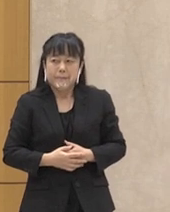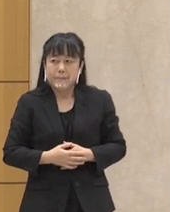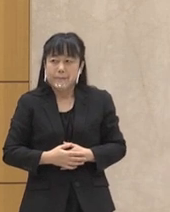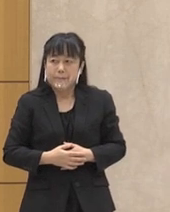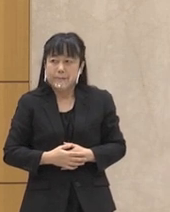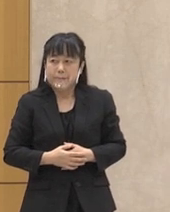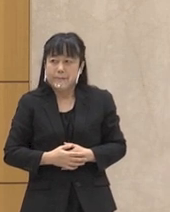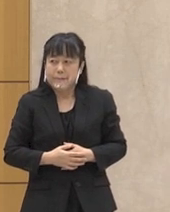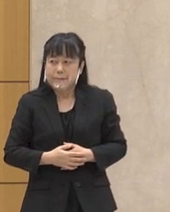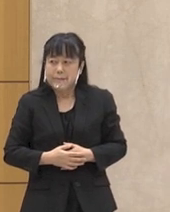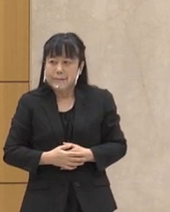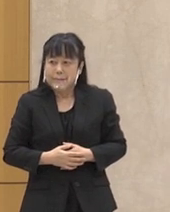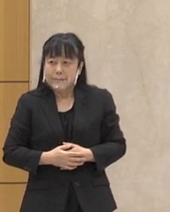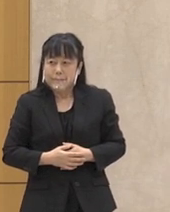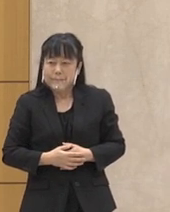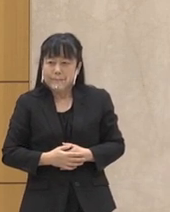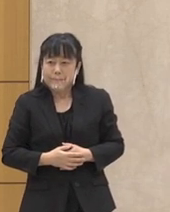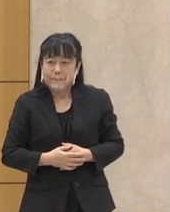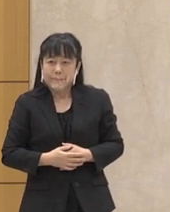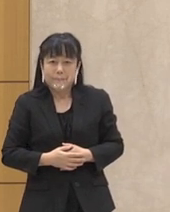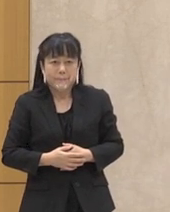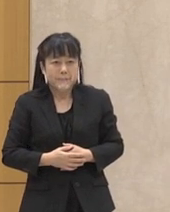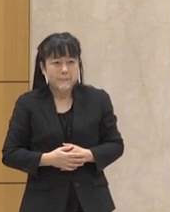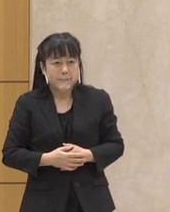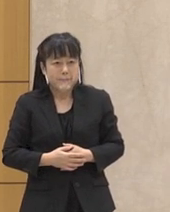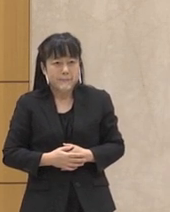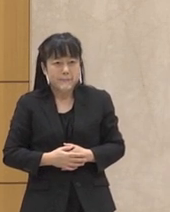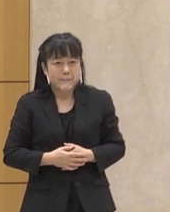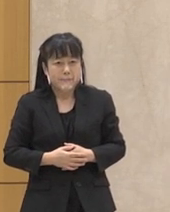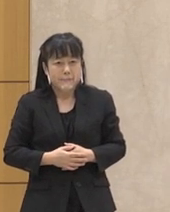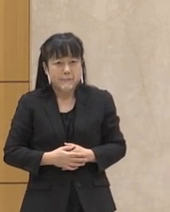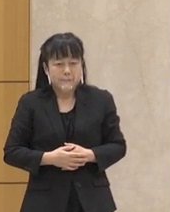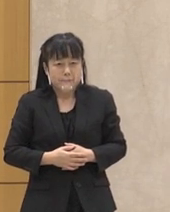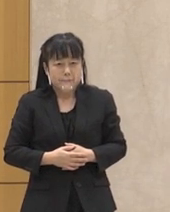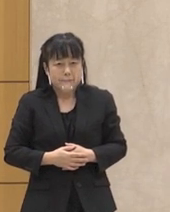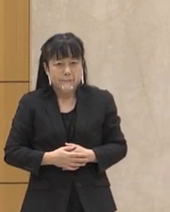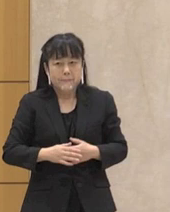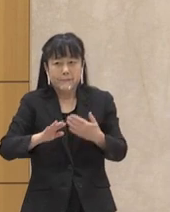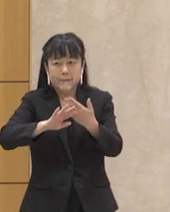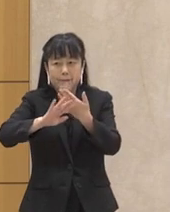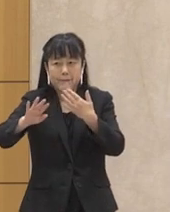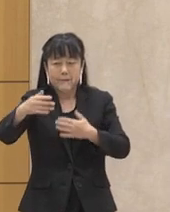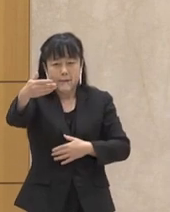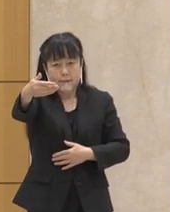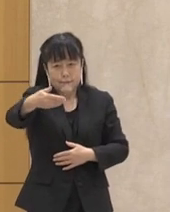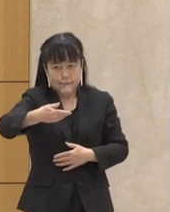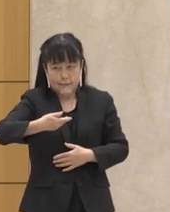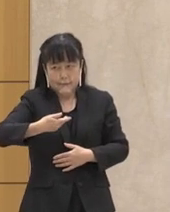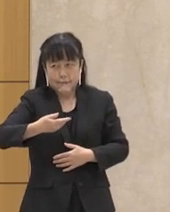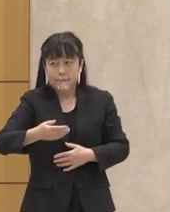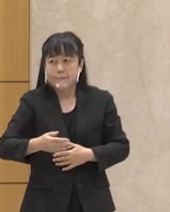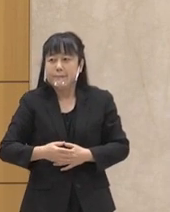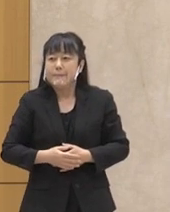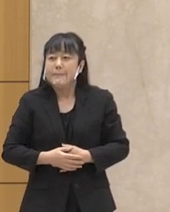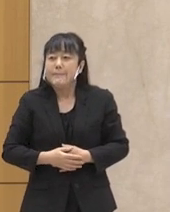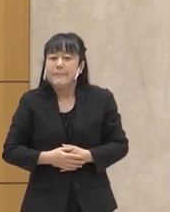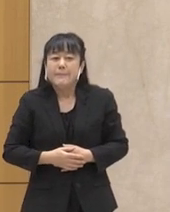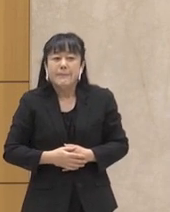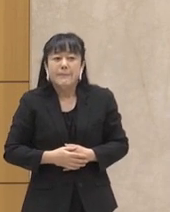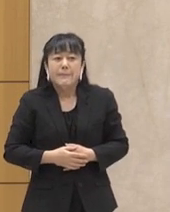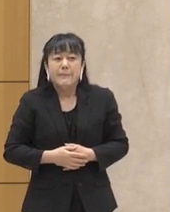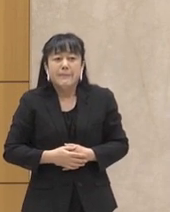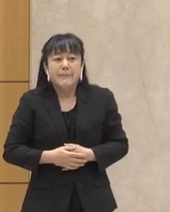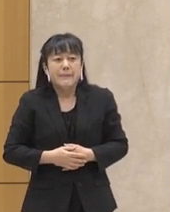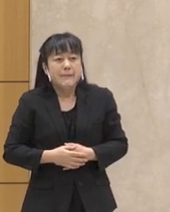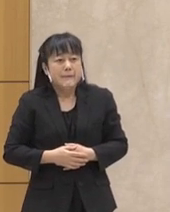よろしいですか。関連、その他のご質問がありましたらお願いいたします。どうぞ。